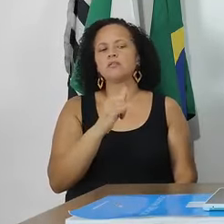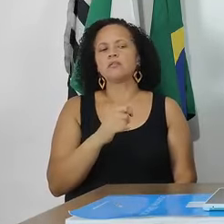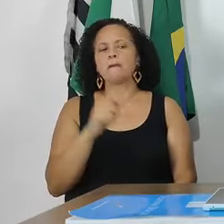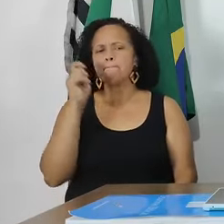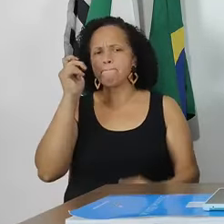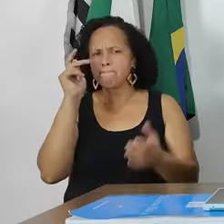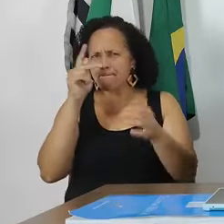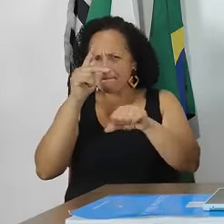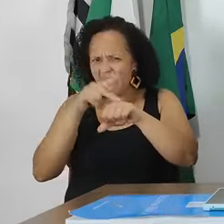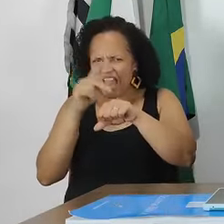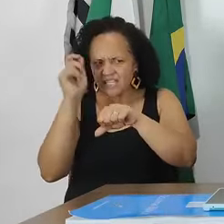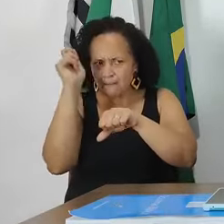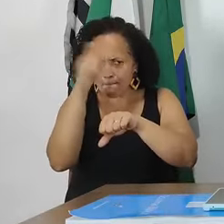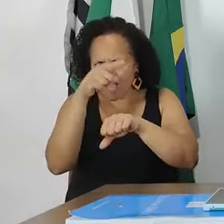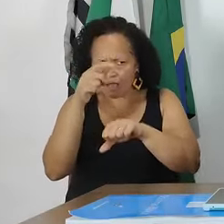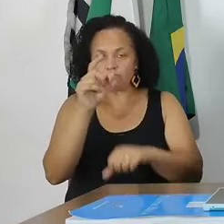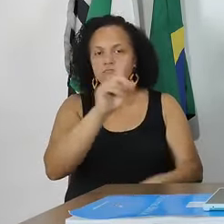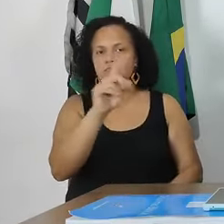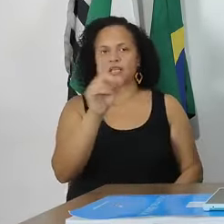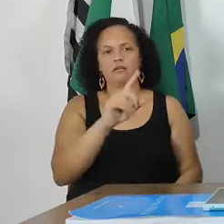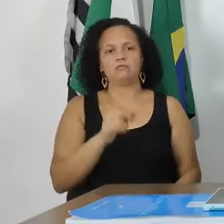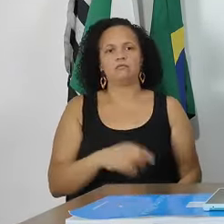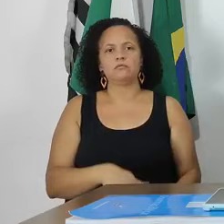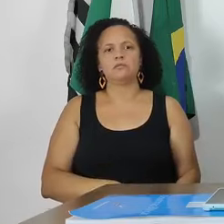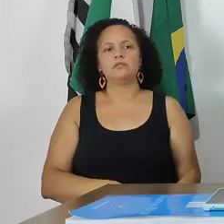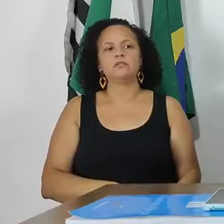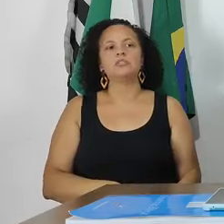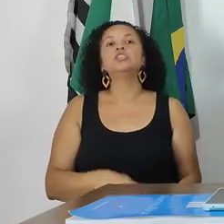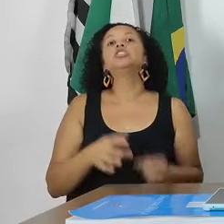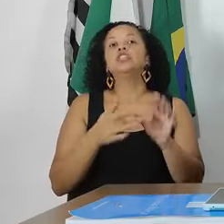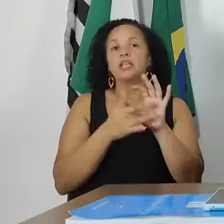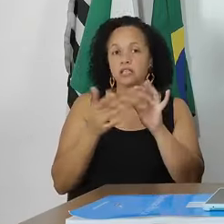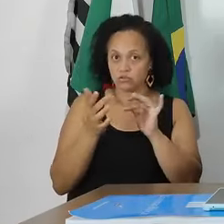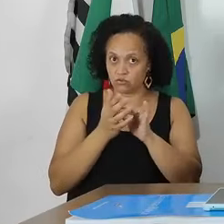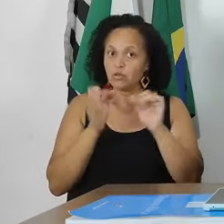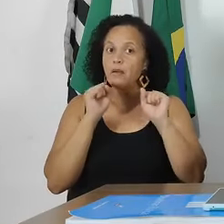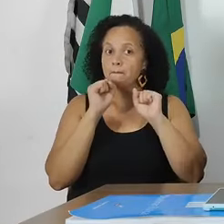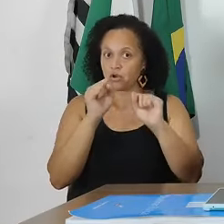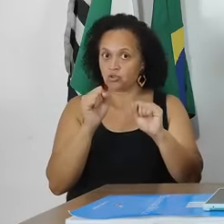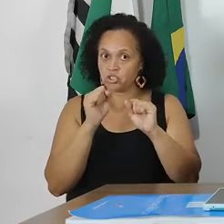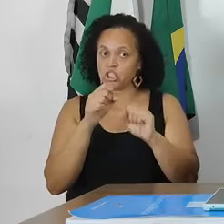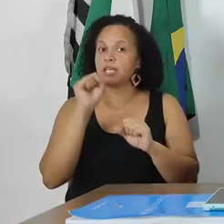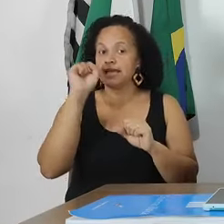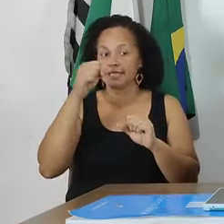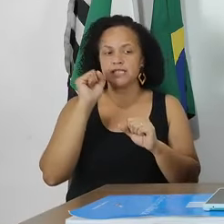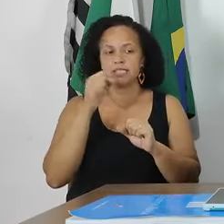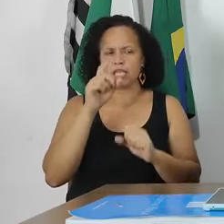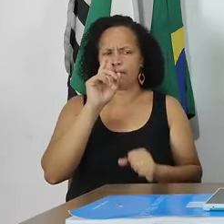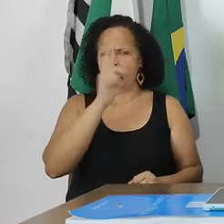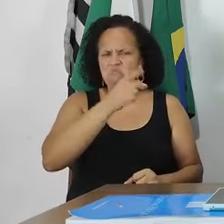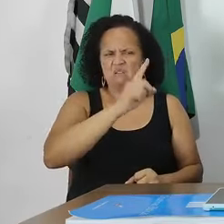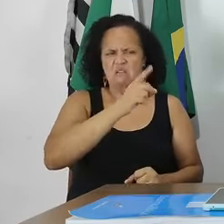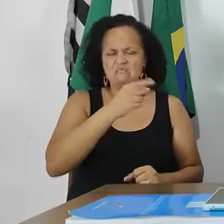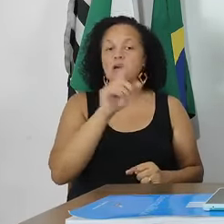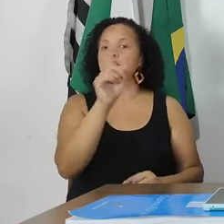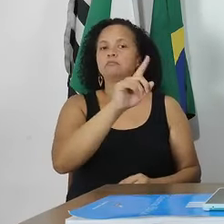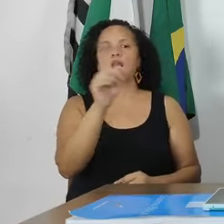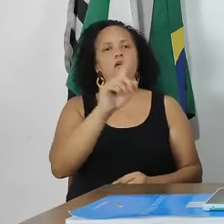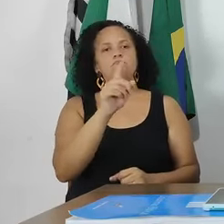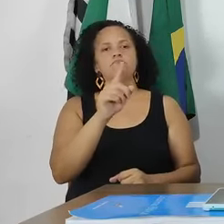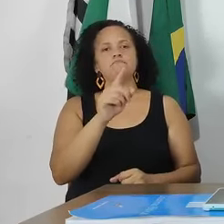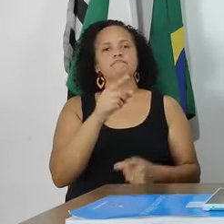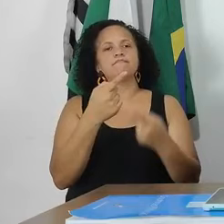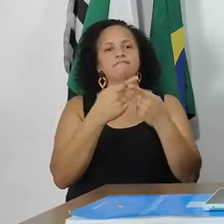só ficou Jesus. Ele não tinha pecado, ele poderia ter julgado ela. Ele julgou? Não. Muitas vezes a gente julga